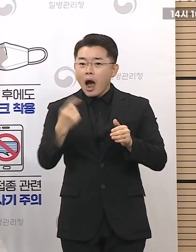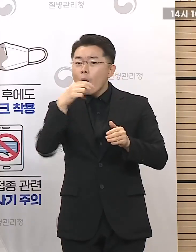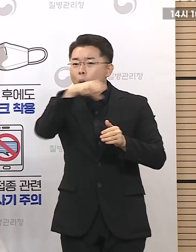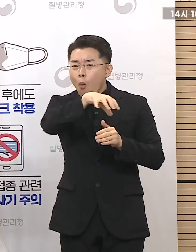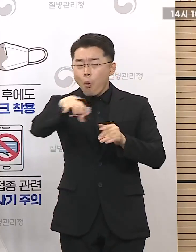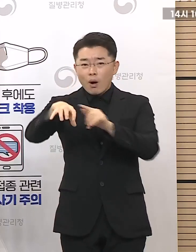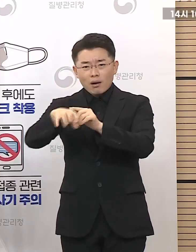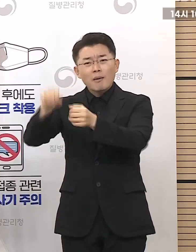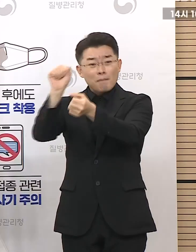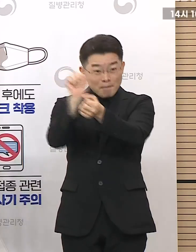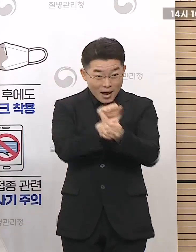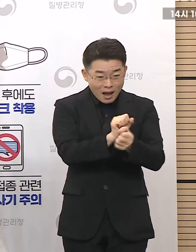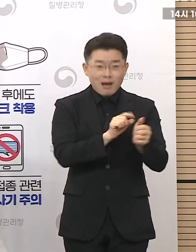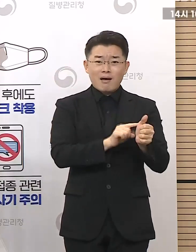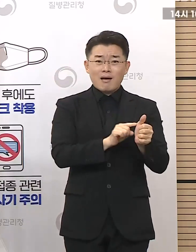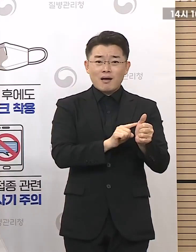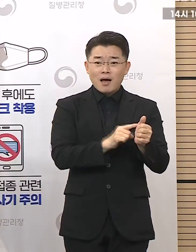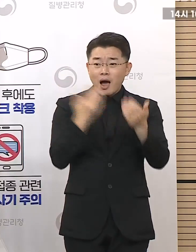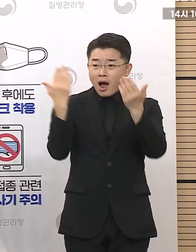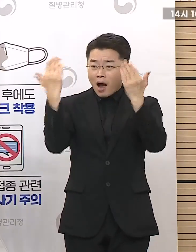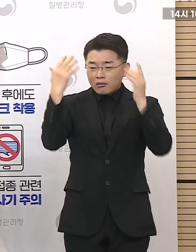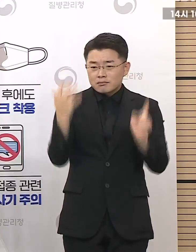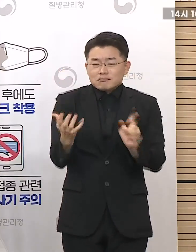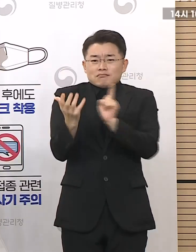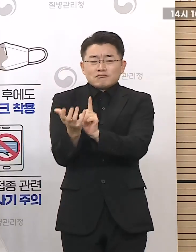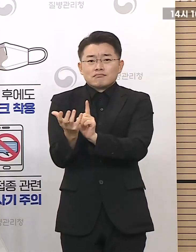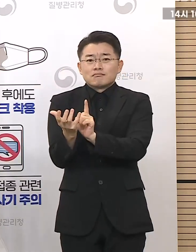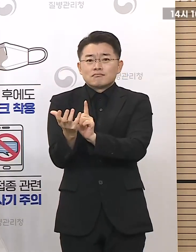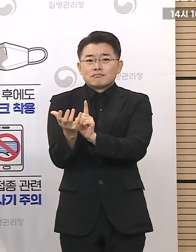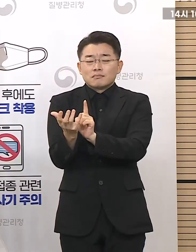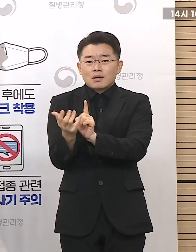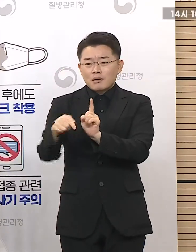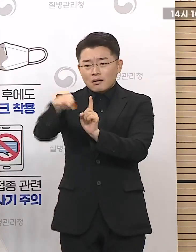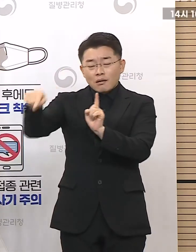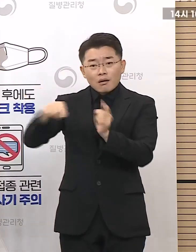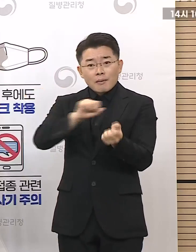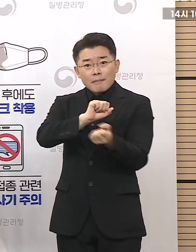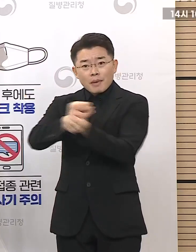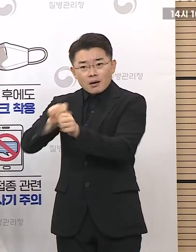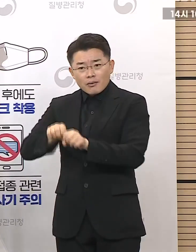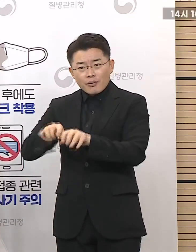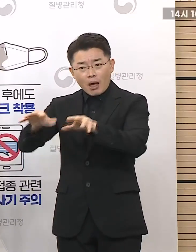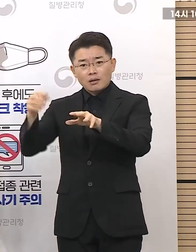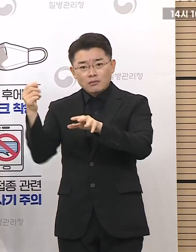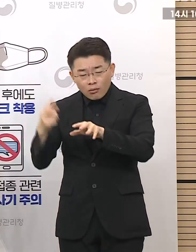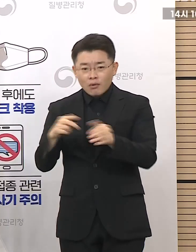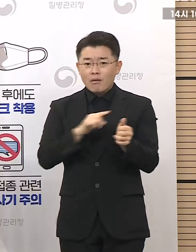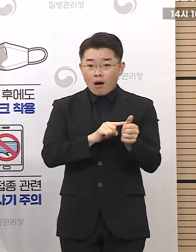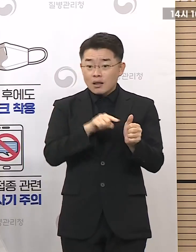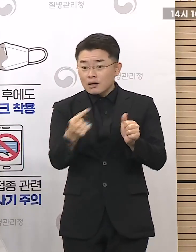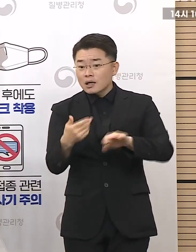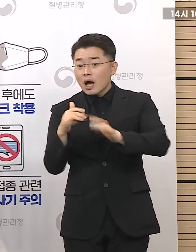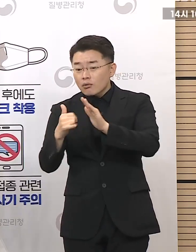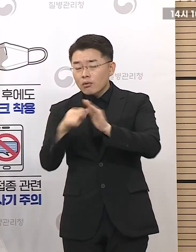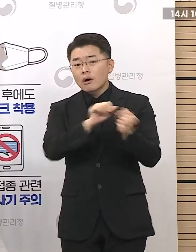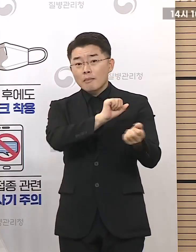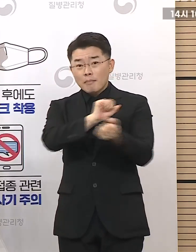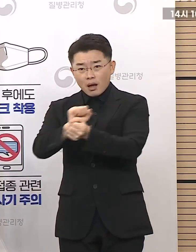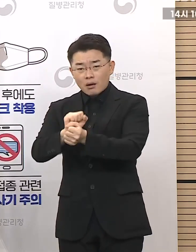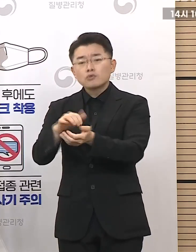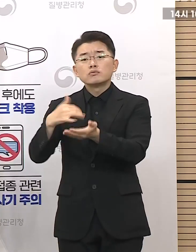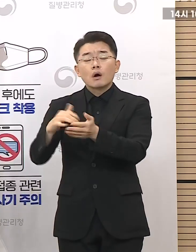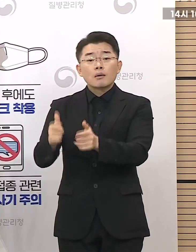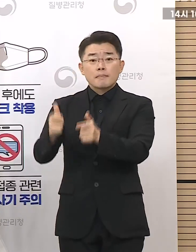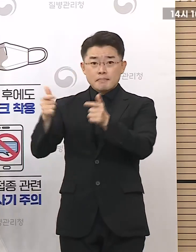통해 감염되어 학내의 다른 사람들이라든가 또한 다른 가족으로 전파되는 집단